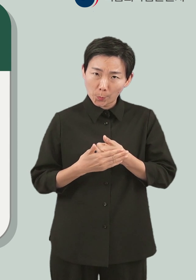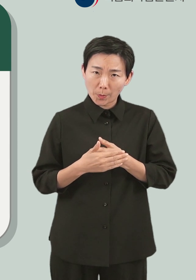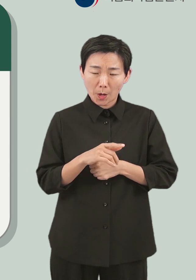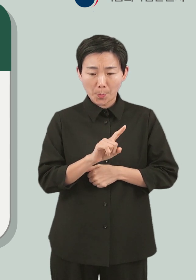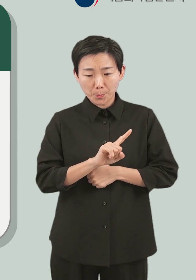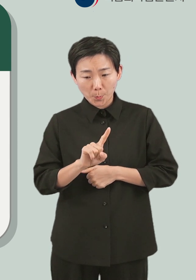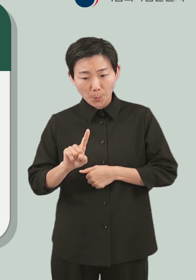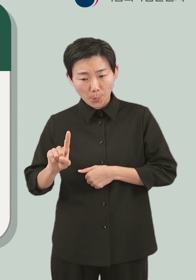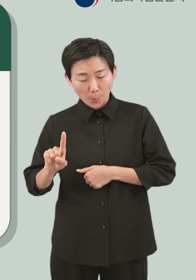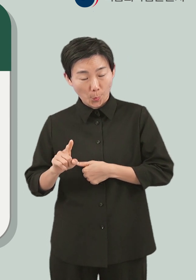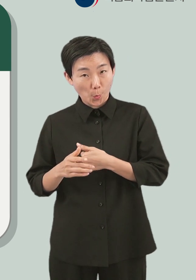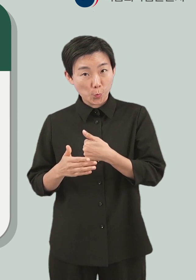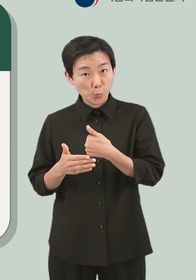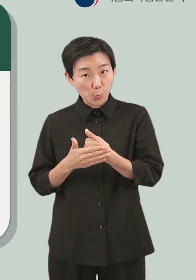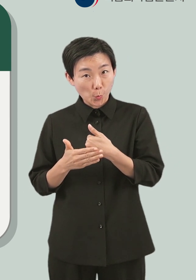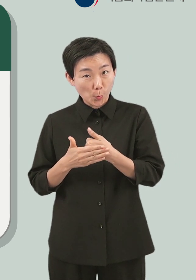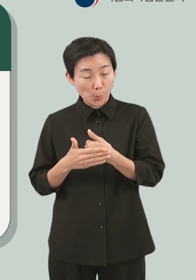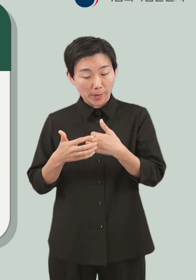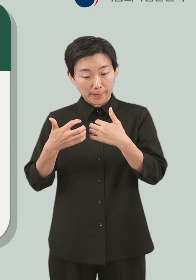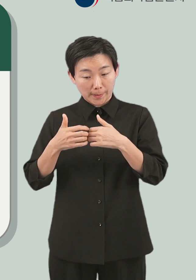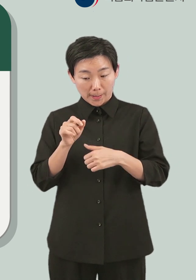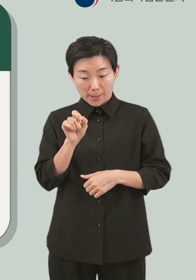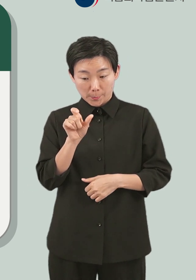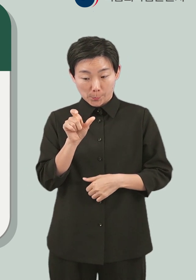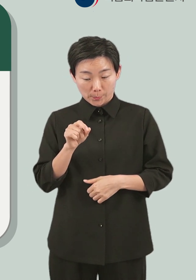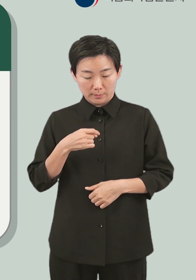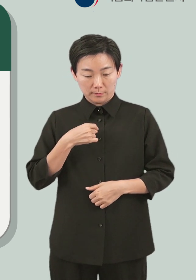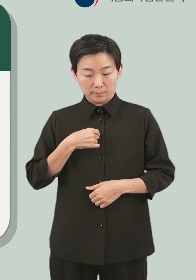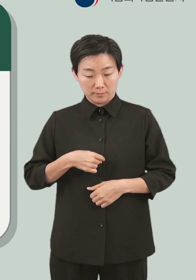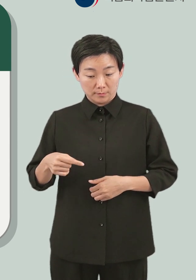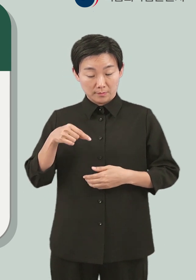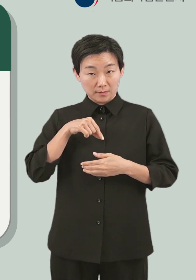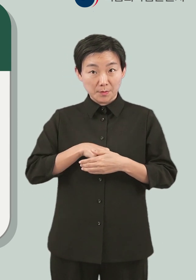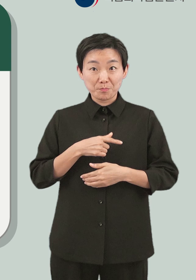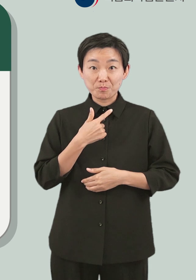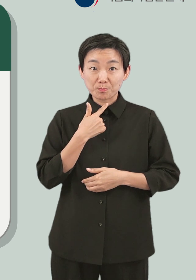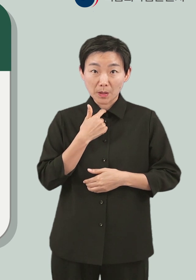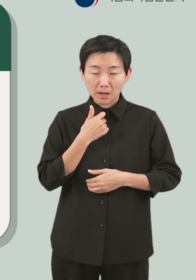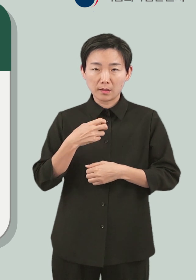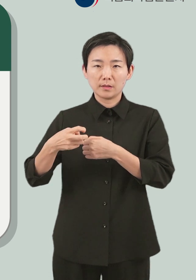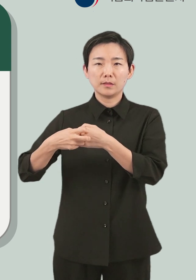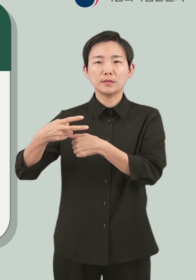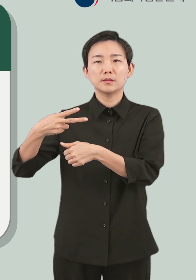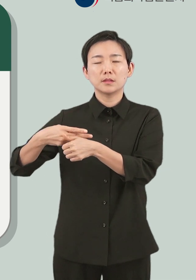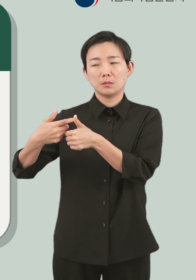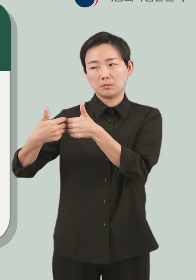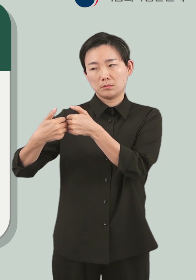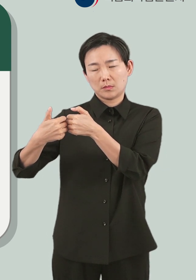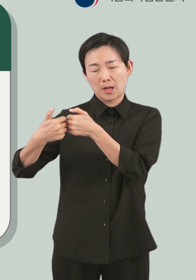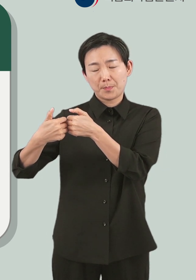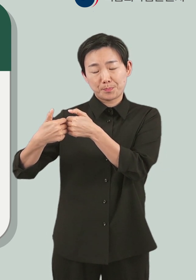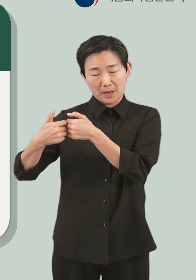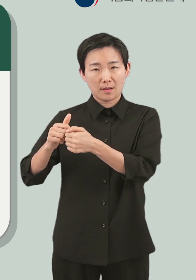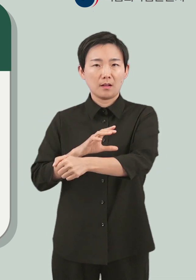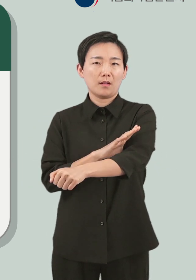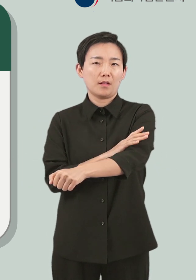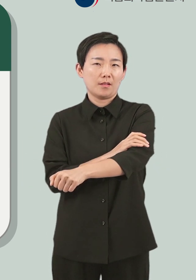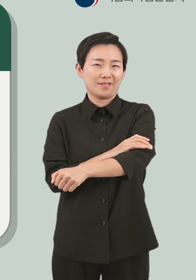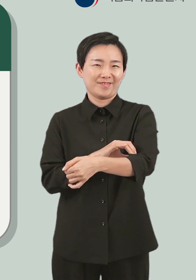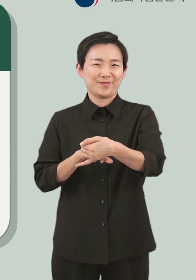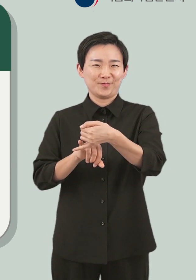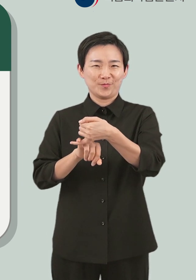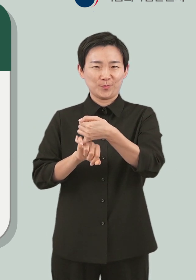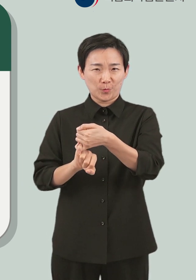심장 박동기 등 이식형 의료기기를 장착하고 있는 환자는 의사의 지시에 따라 사용해야 합니다. 측정 결과를